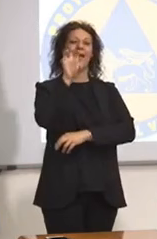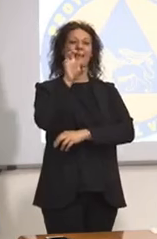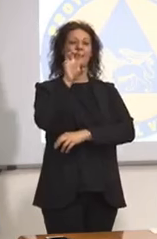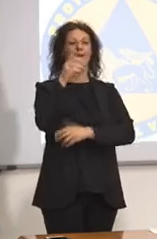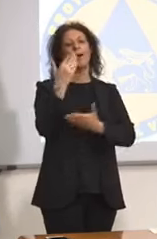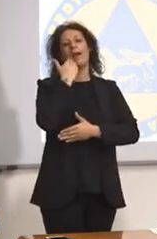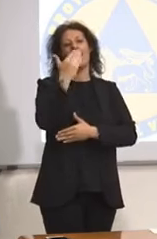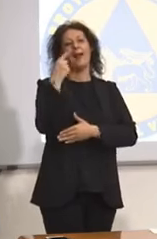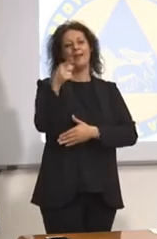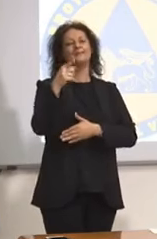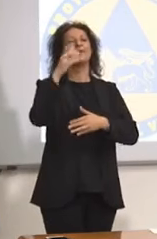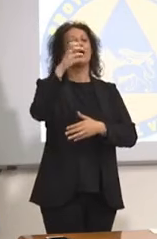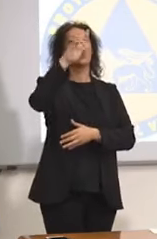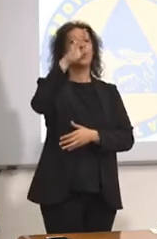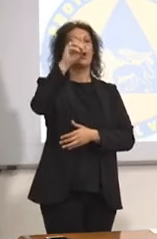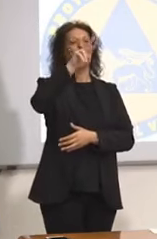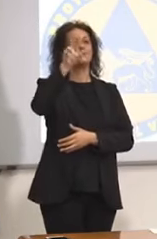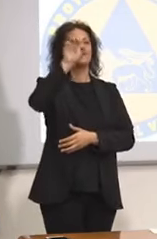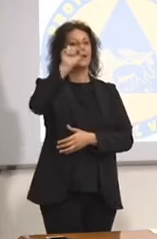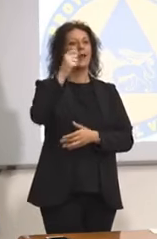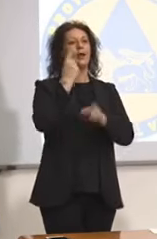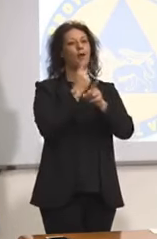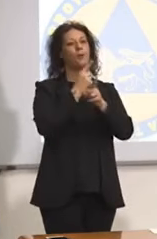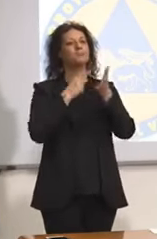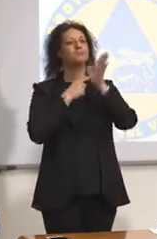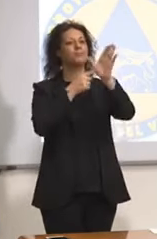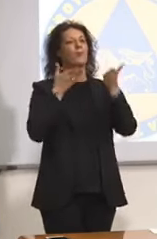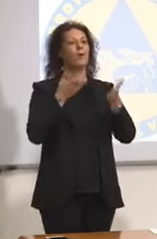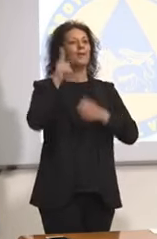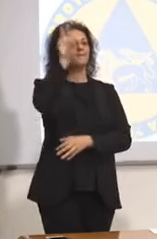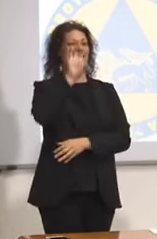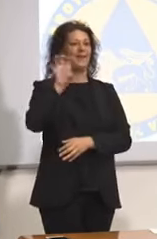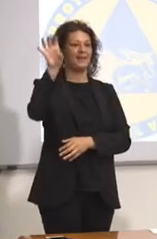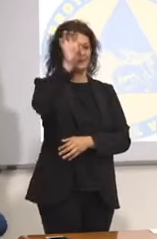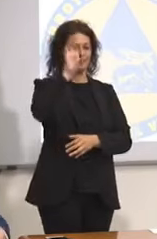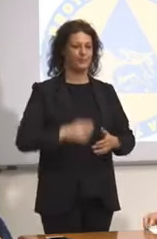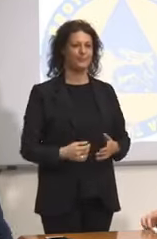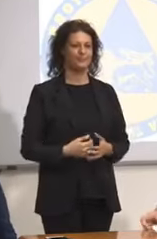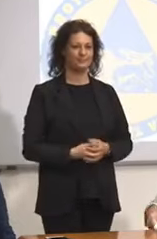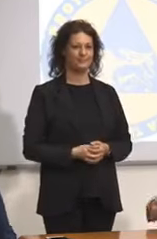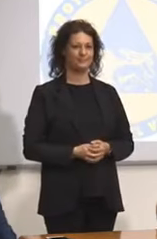un cameo anche al Veneto. Come si dice, no? Per usare una citazione, quello che non strozza ingrassa.